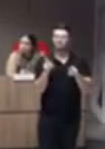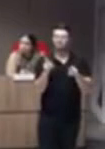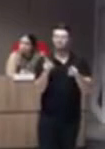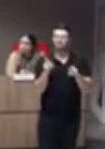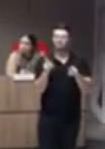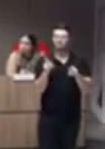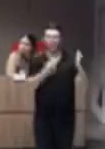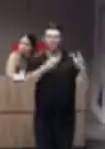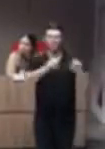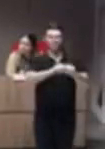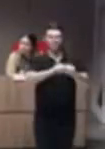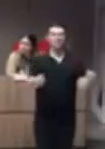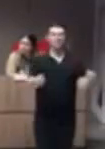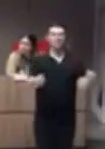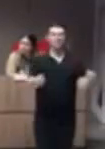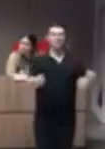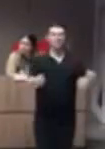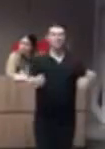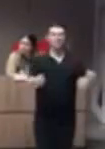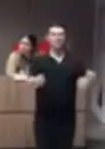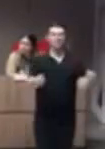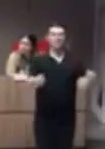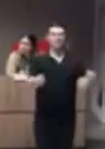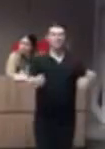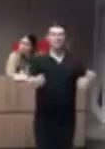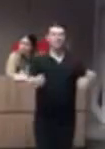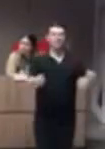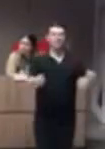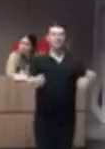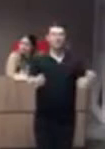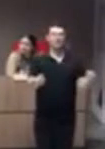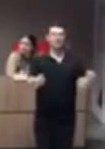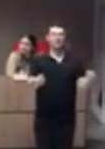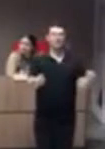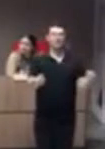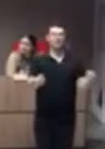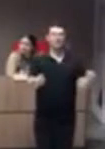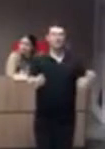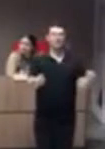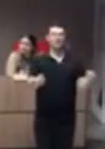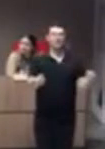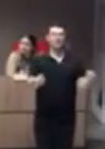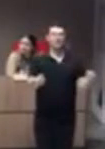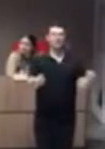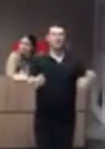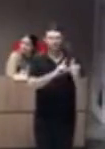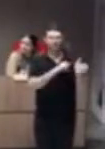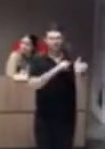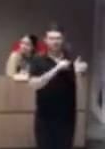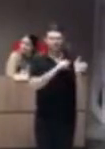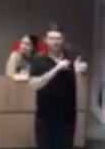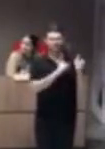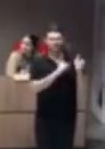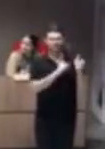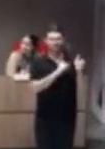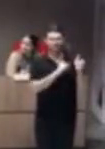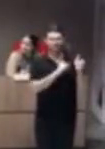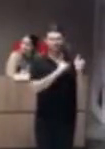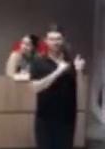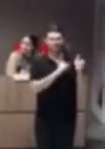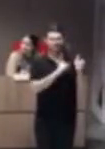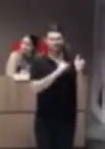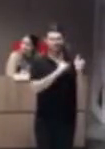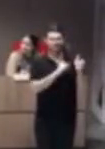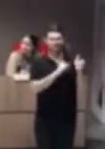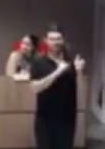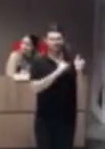direitos humanos por várias fontes. Nós fizemos um levantamento, um trabalho, tudo isso antes da inspeção, para compreender as denúncias sobre